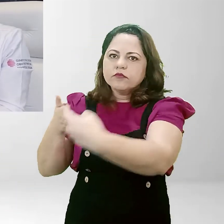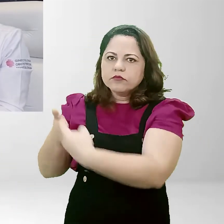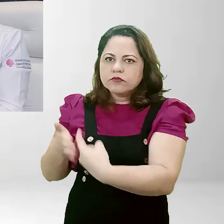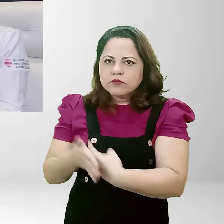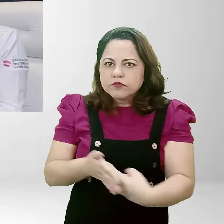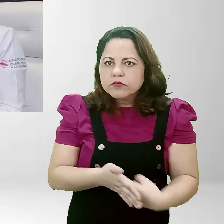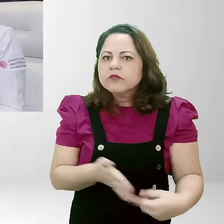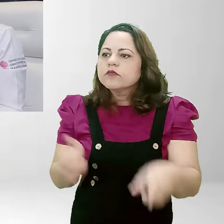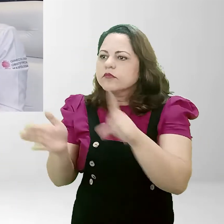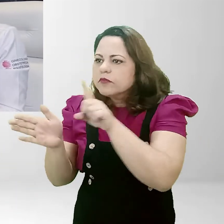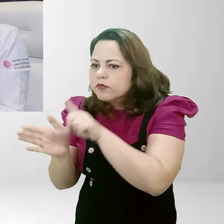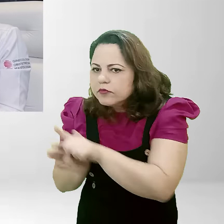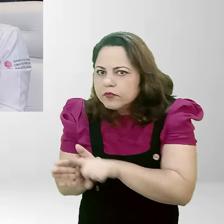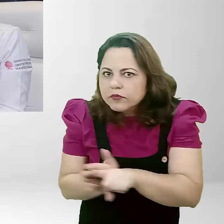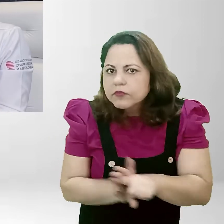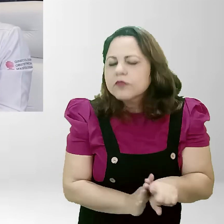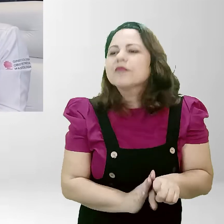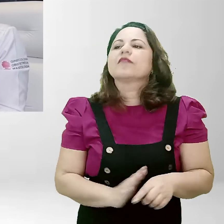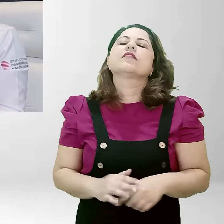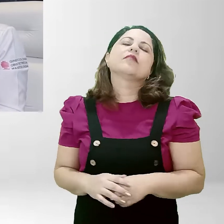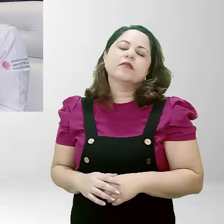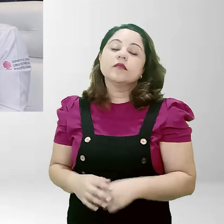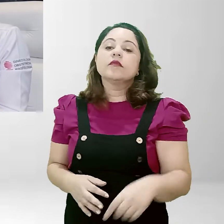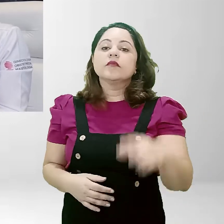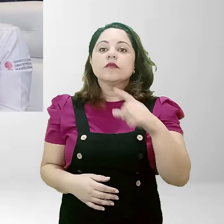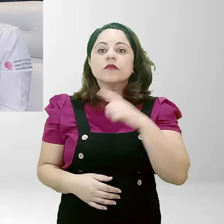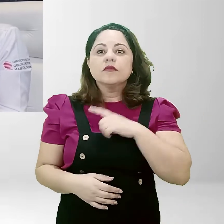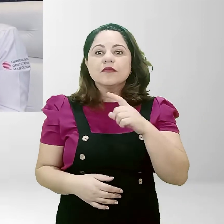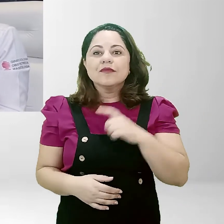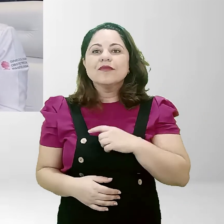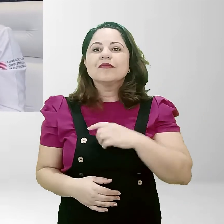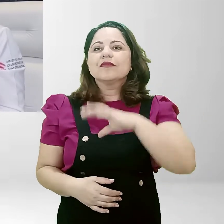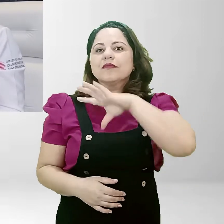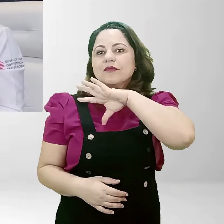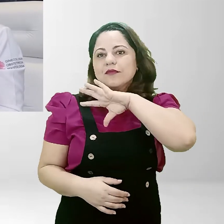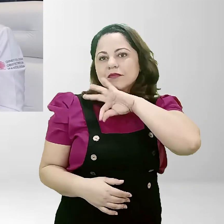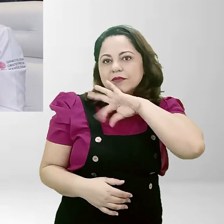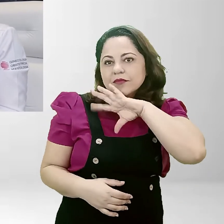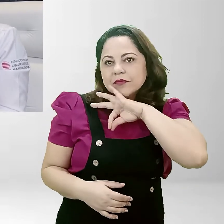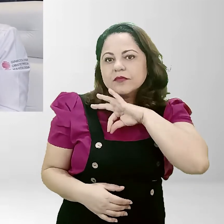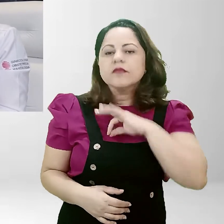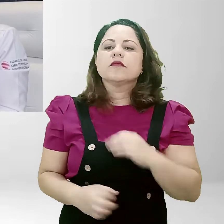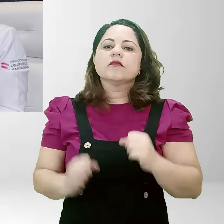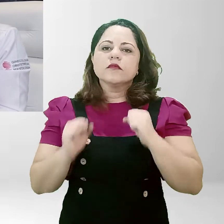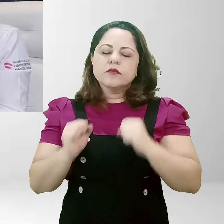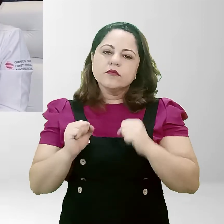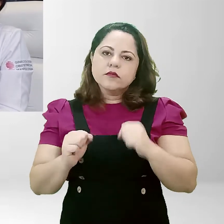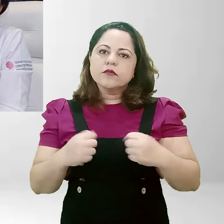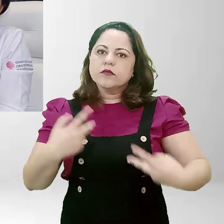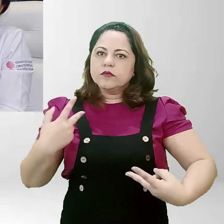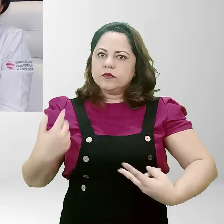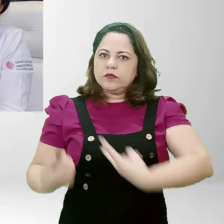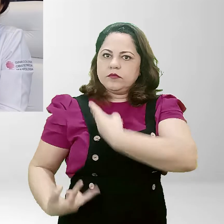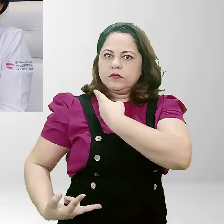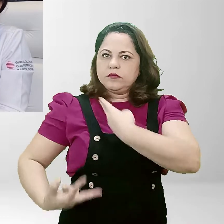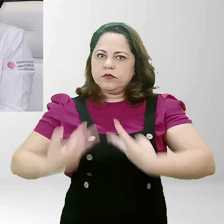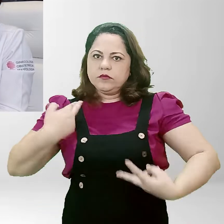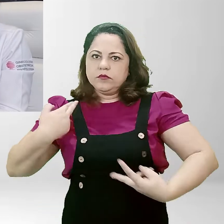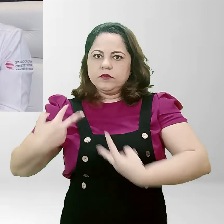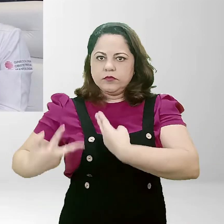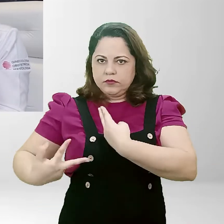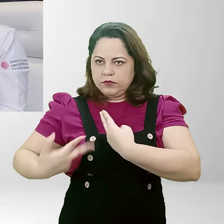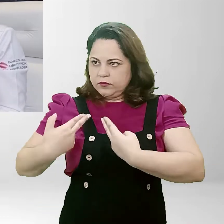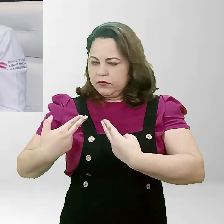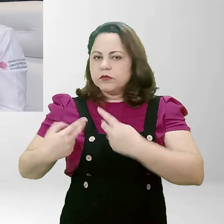Como terapêuticas disponíveis, nós temos quimioterapia, podendo ser usada antes da cirurgia